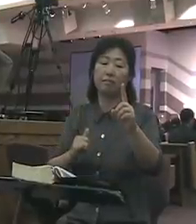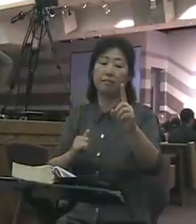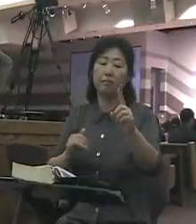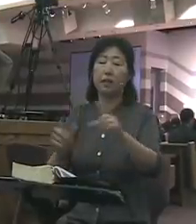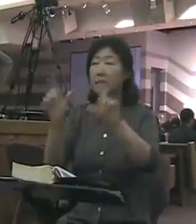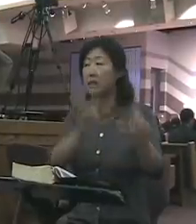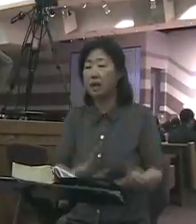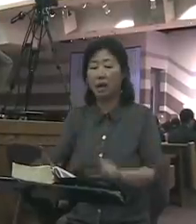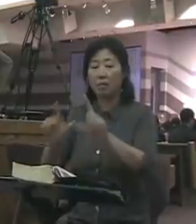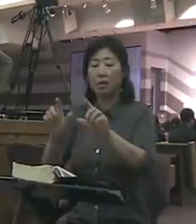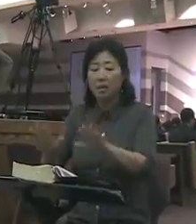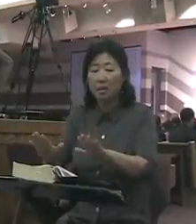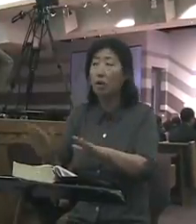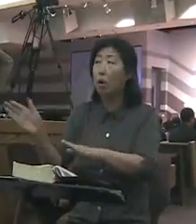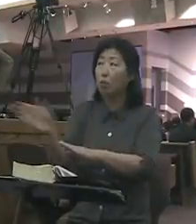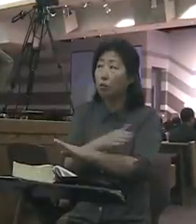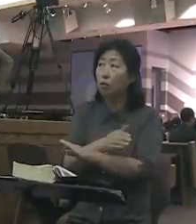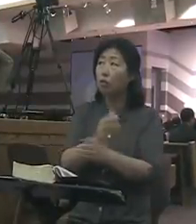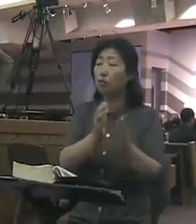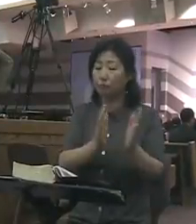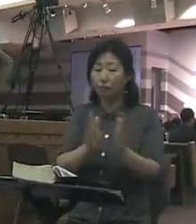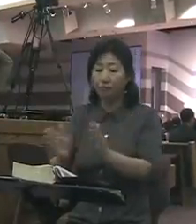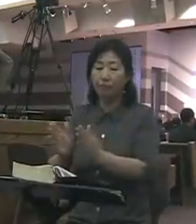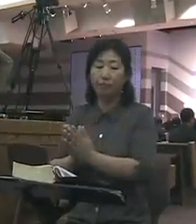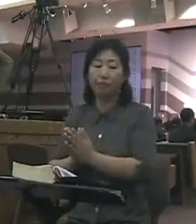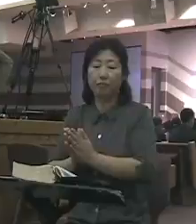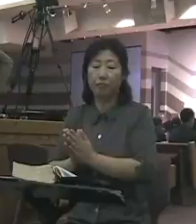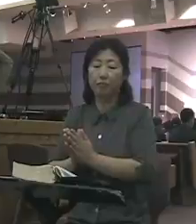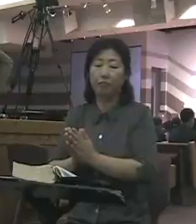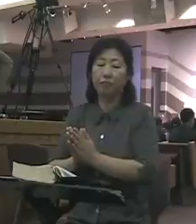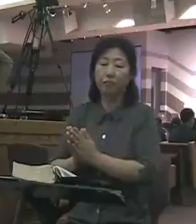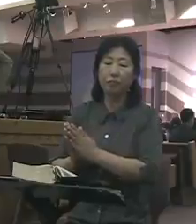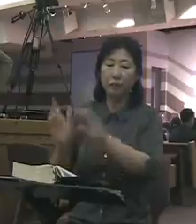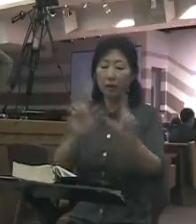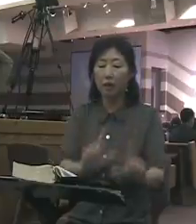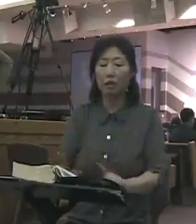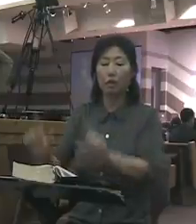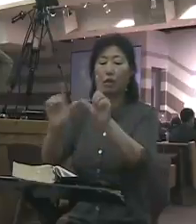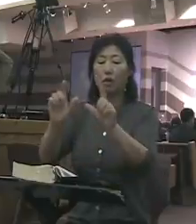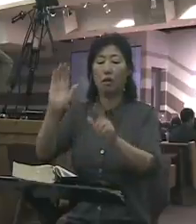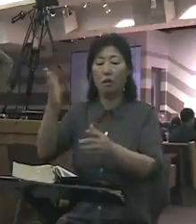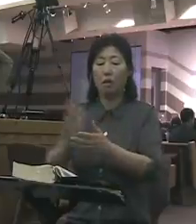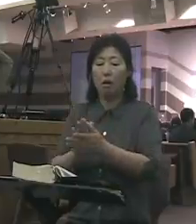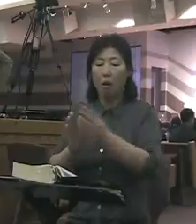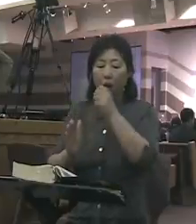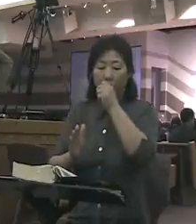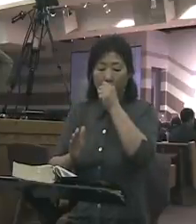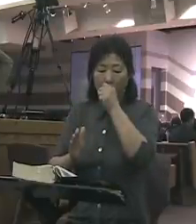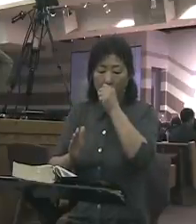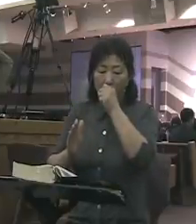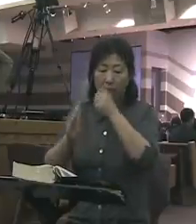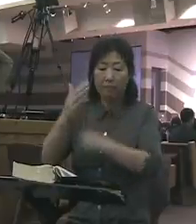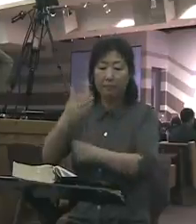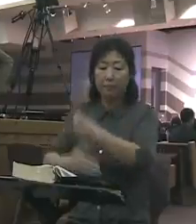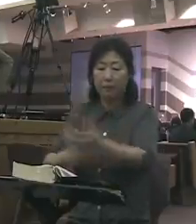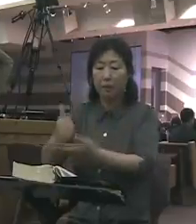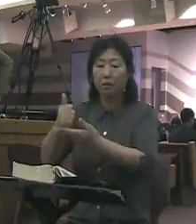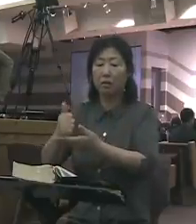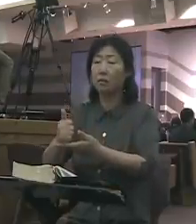이제부터 정의되는, 디파인되는 삶을 살겠습니다. 하나님으로부터 채워진, 하나님이 직접 그의